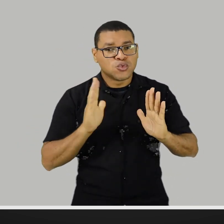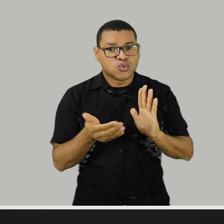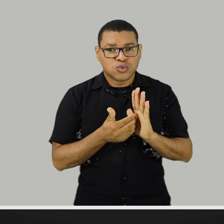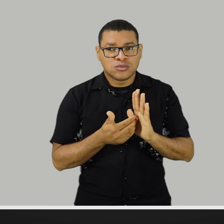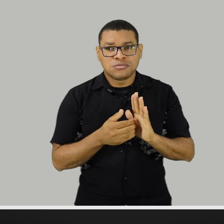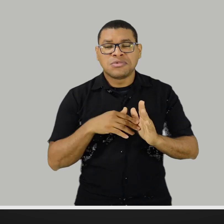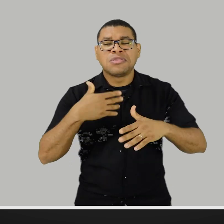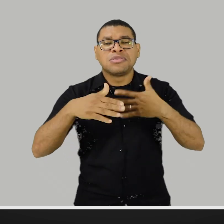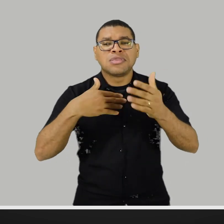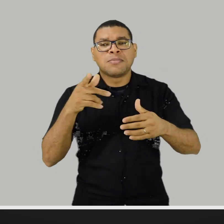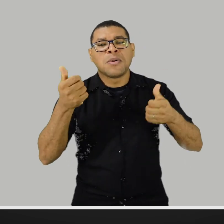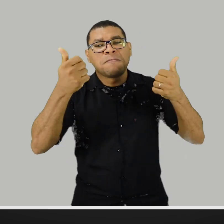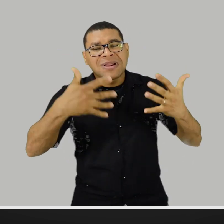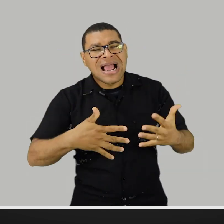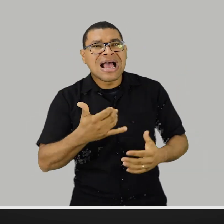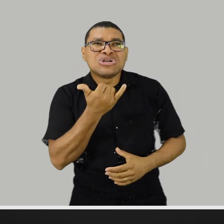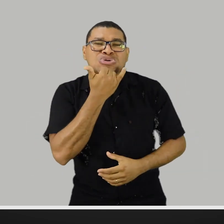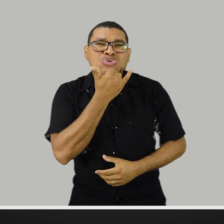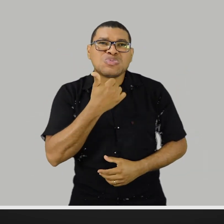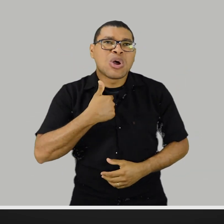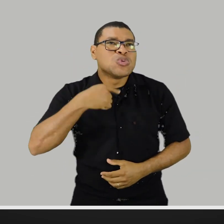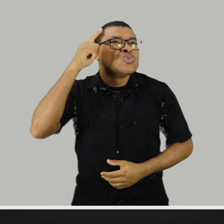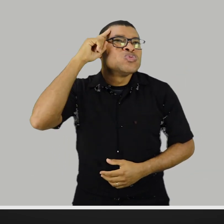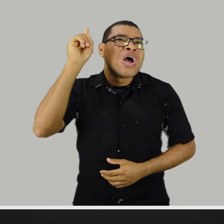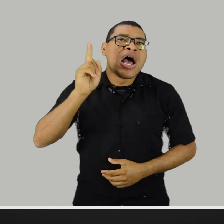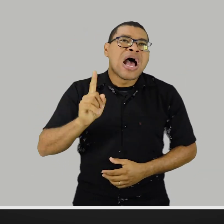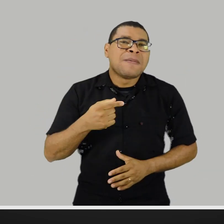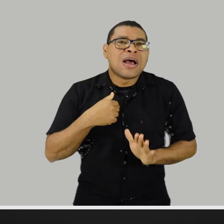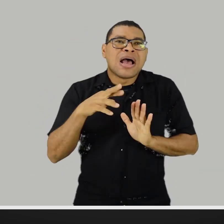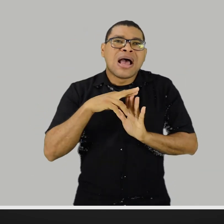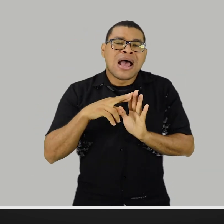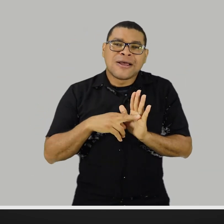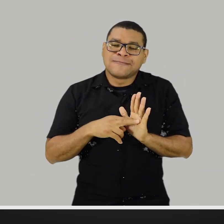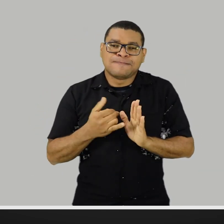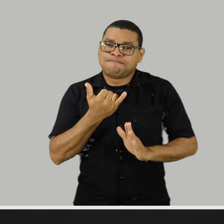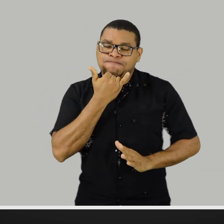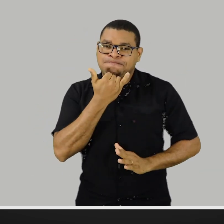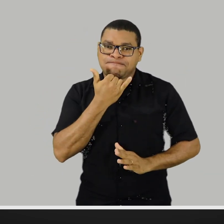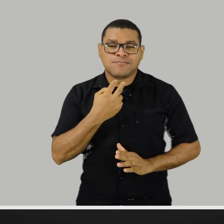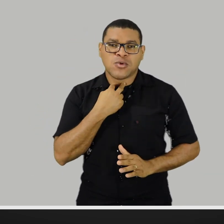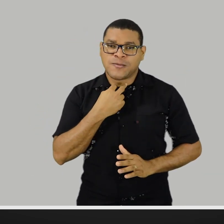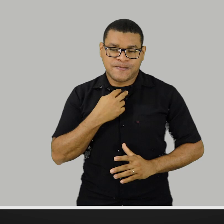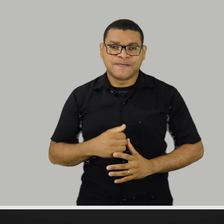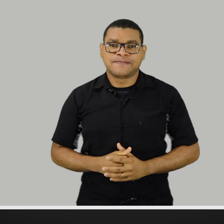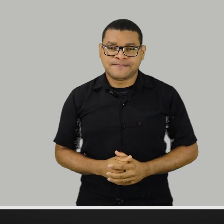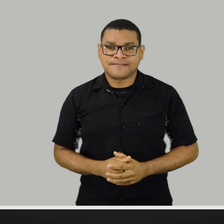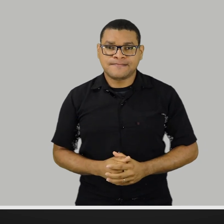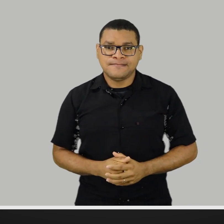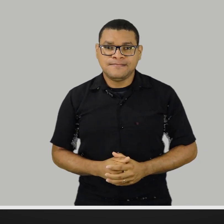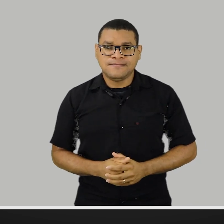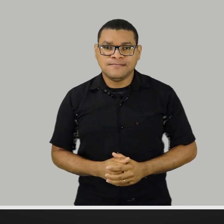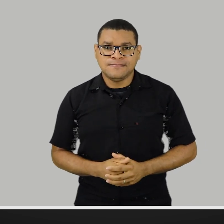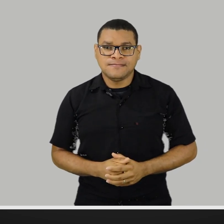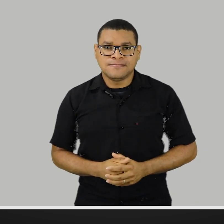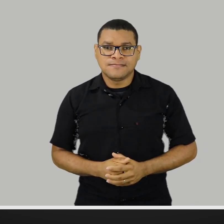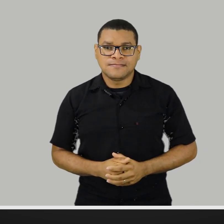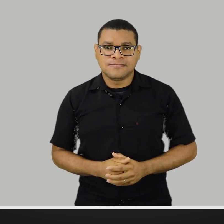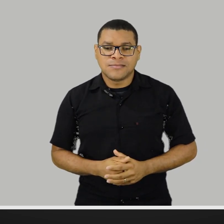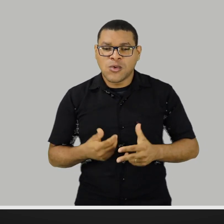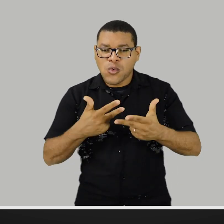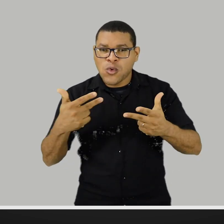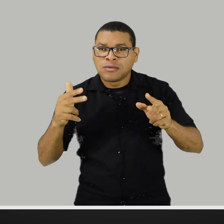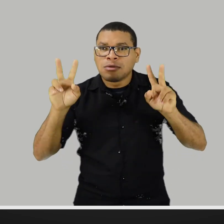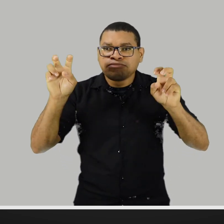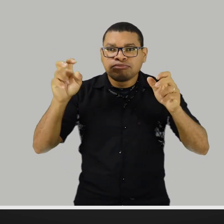não podendo alegar desconhecimento de quaisquer disposições normativas a 31 os